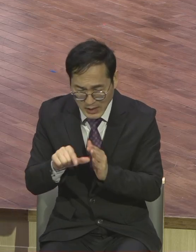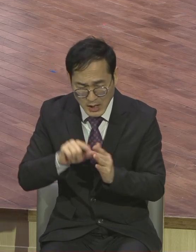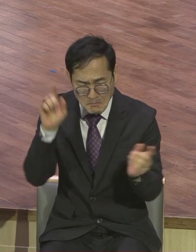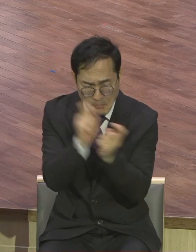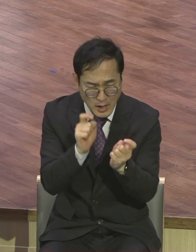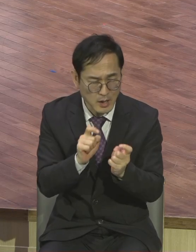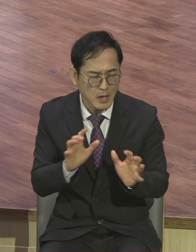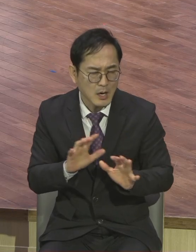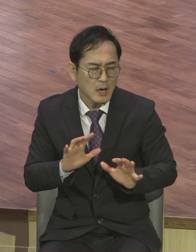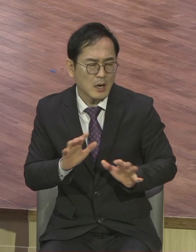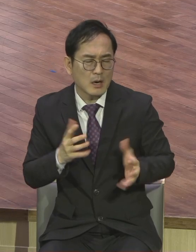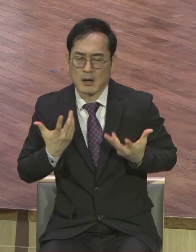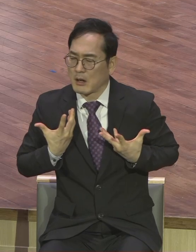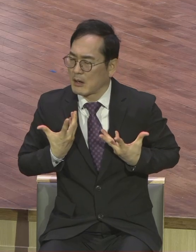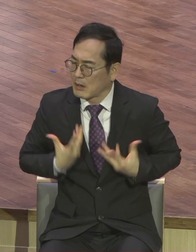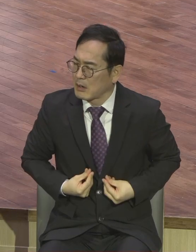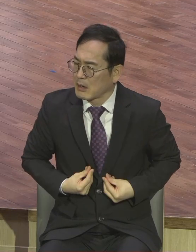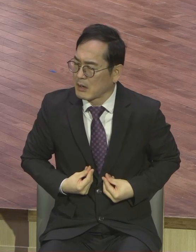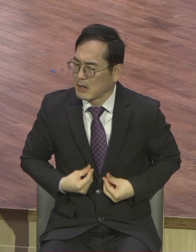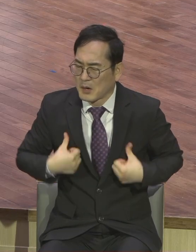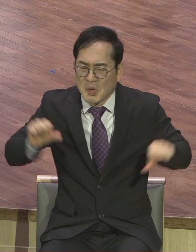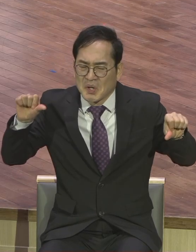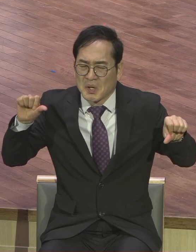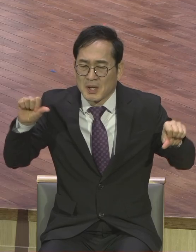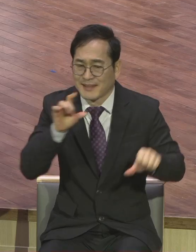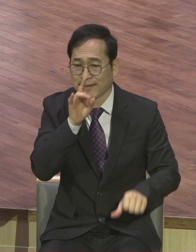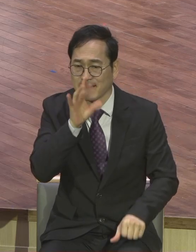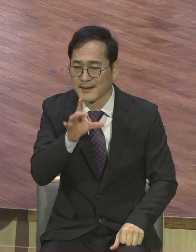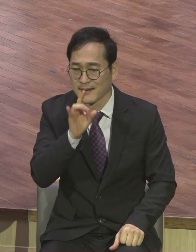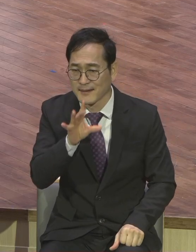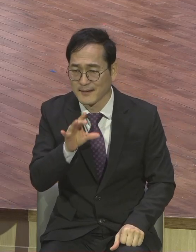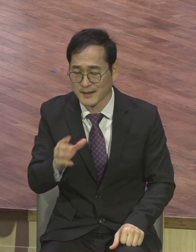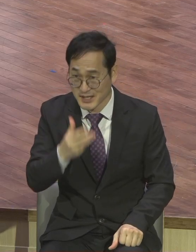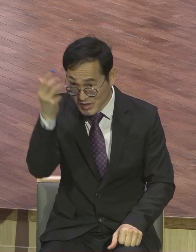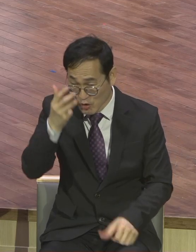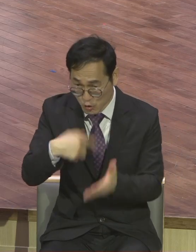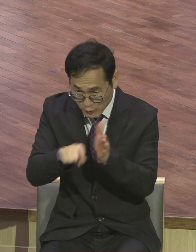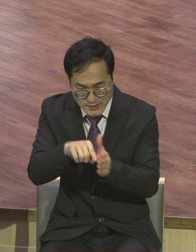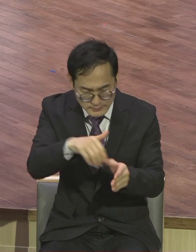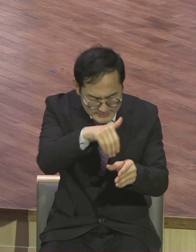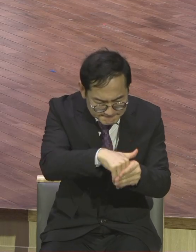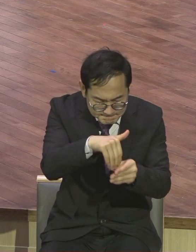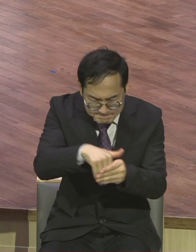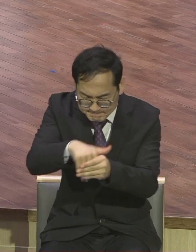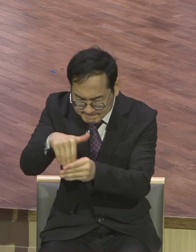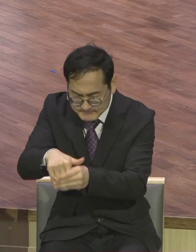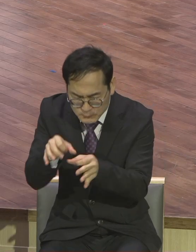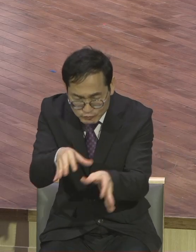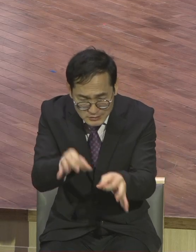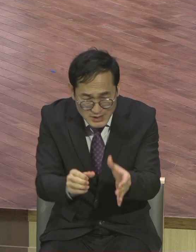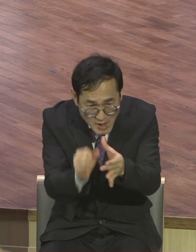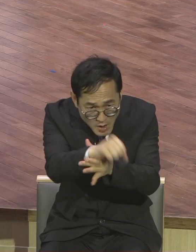포기해서는 안 됩니다 내가 성령을 위하여 심었는데 당장 열매 응답 없다고